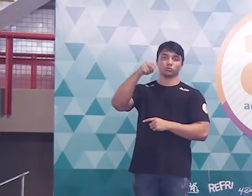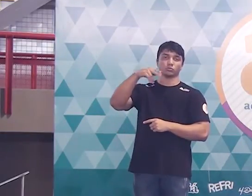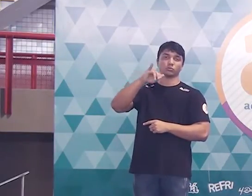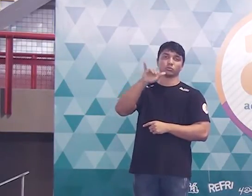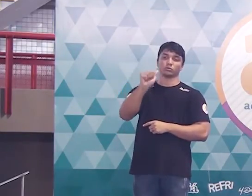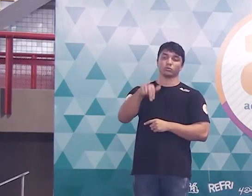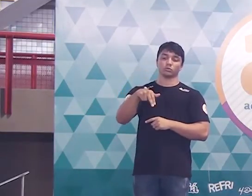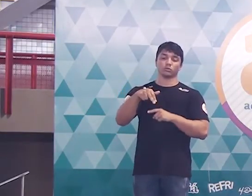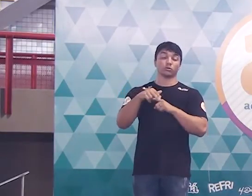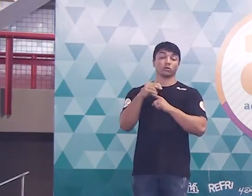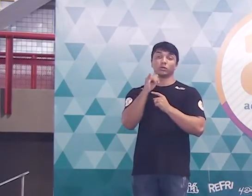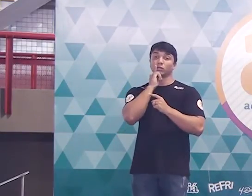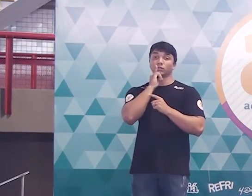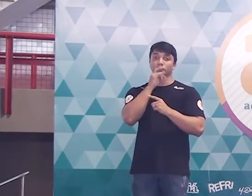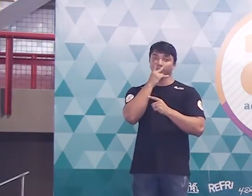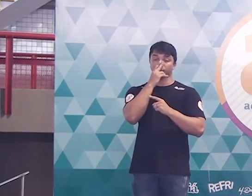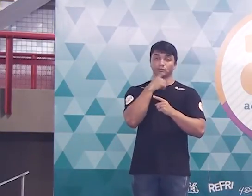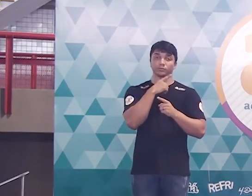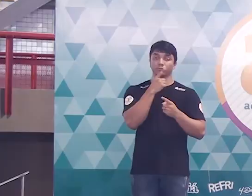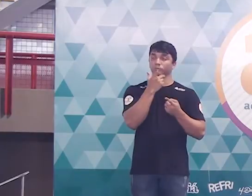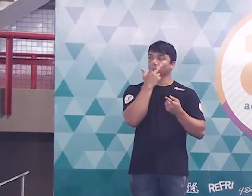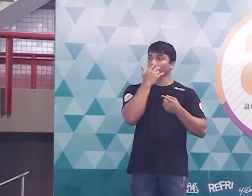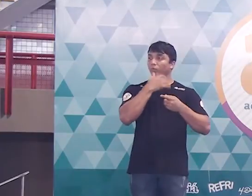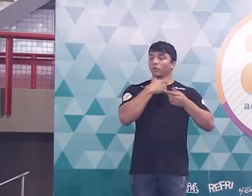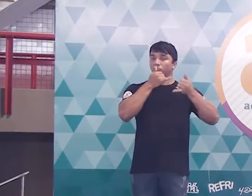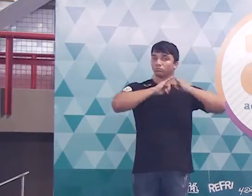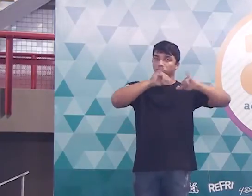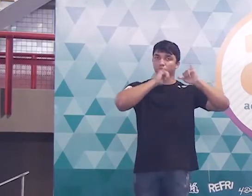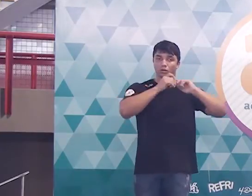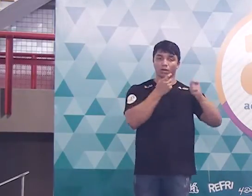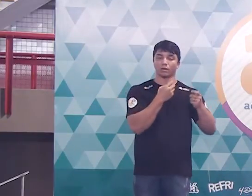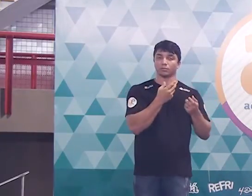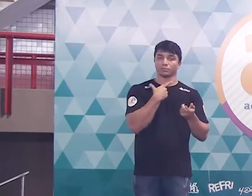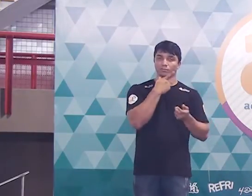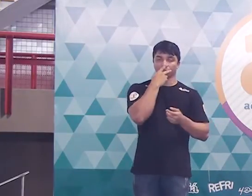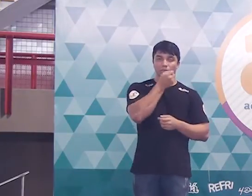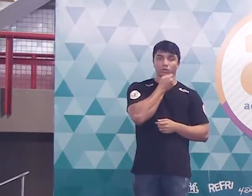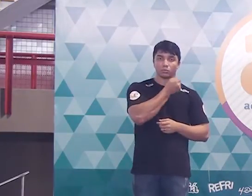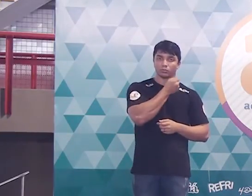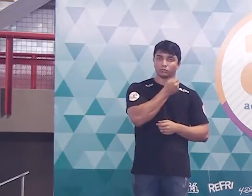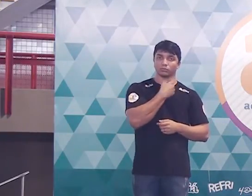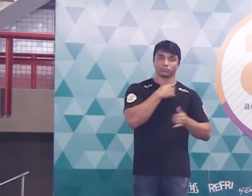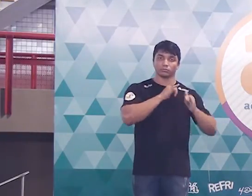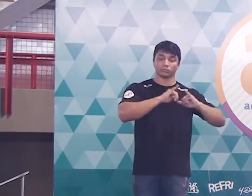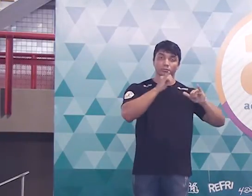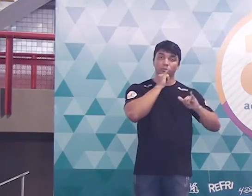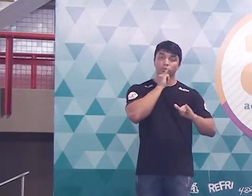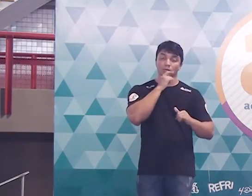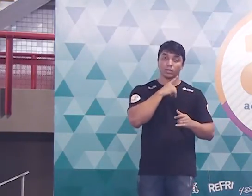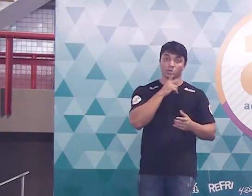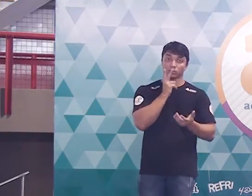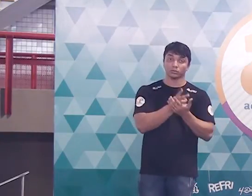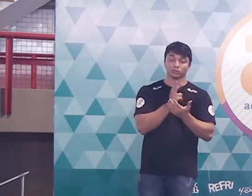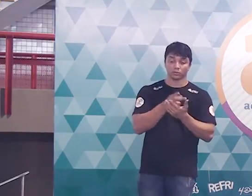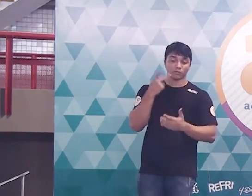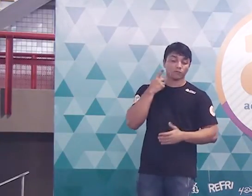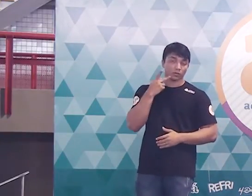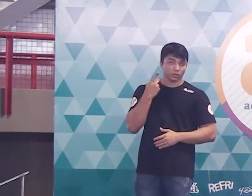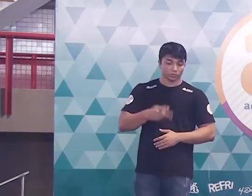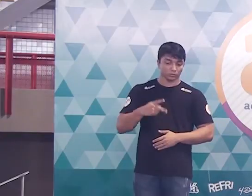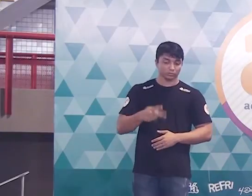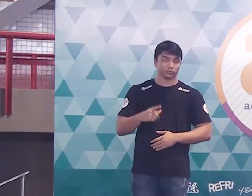ele bota uma reportagem que caiu no jornal. Você pode observar, se tiverem curiosidade. Em